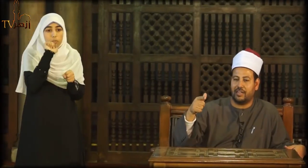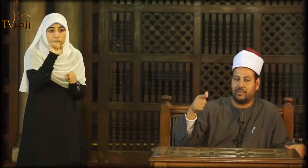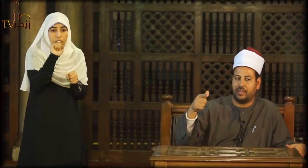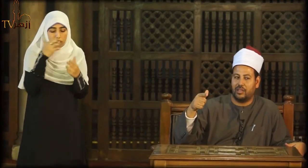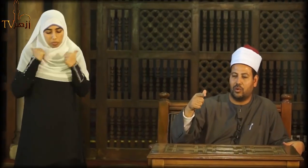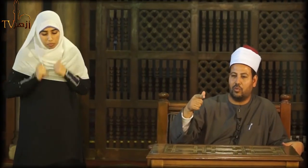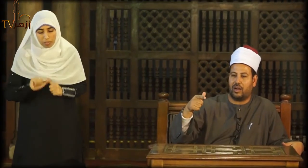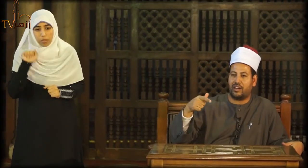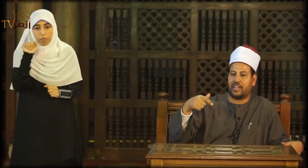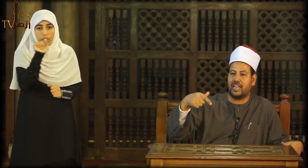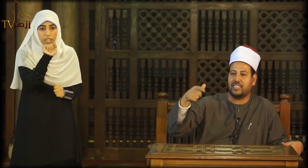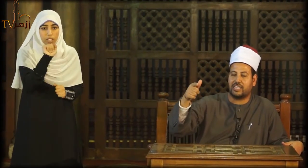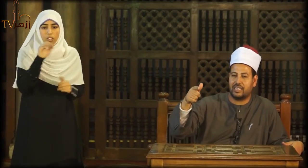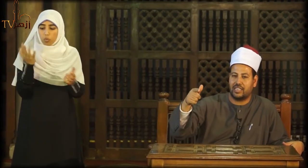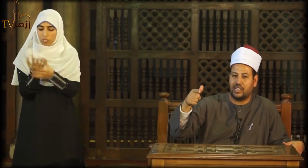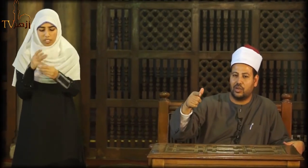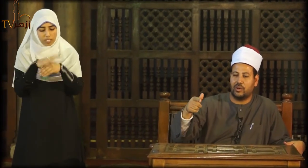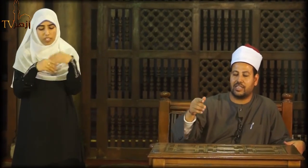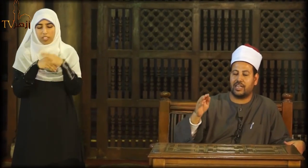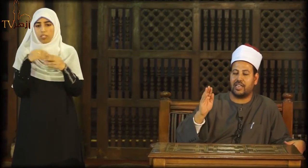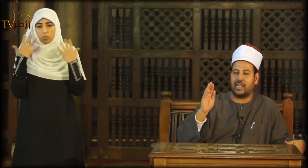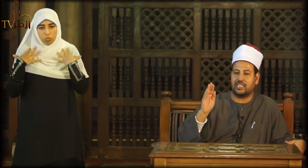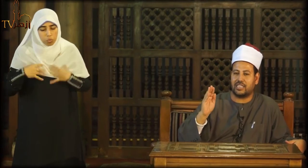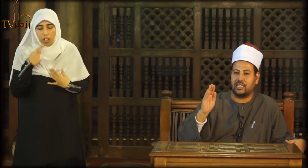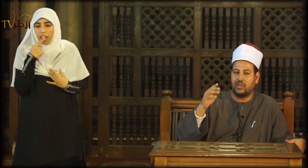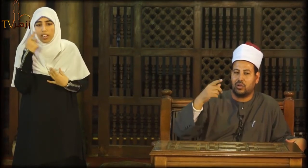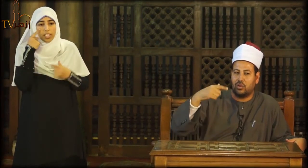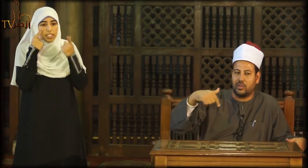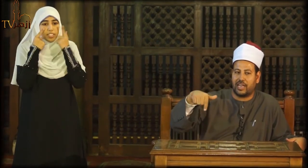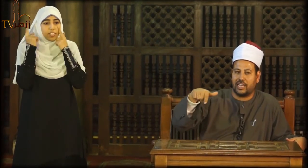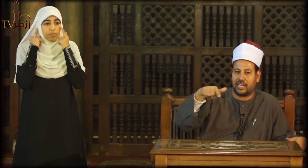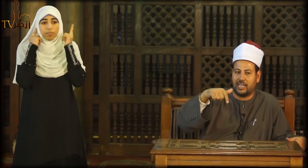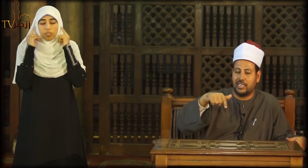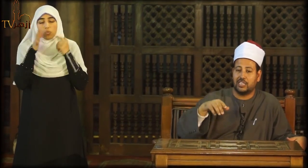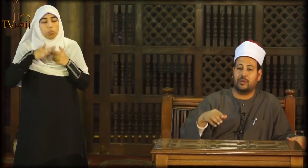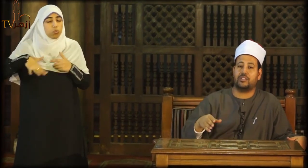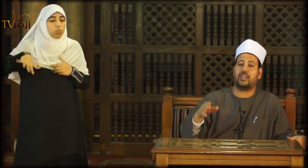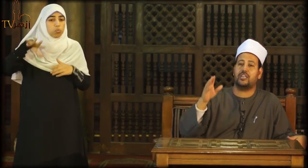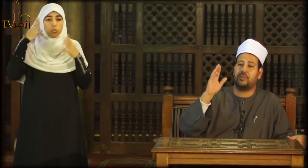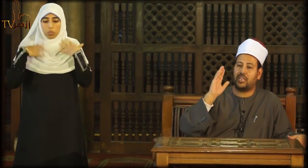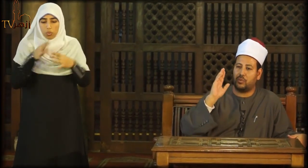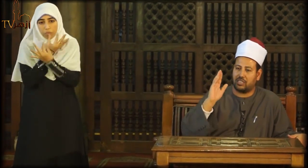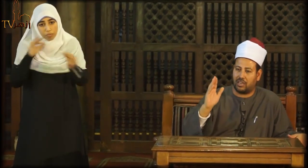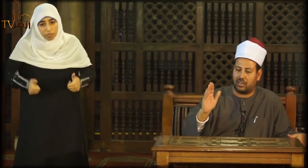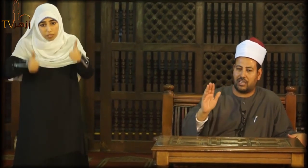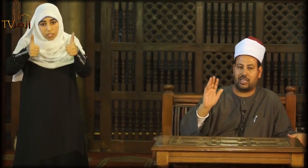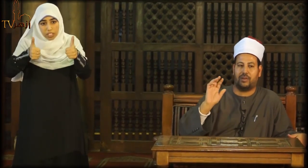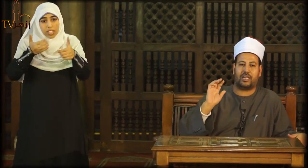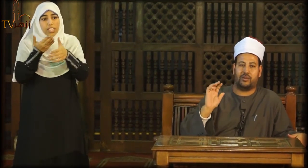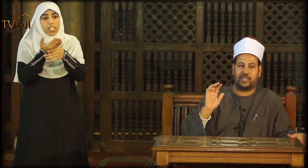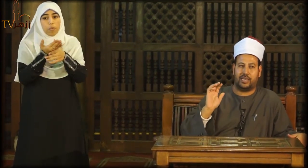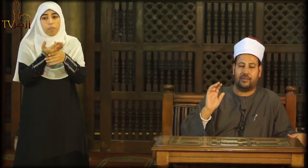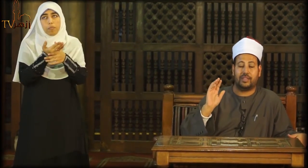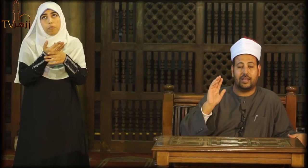وفعلك وحركاتك وسكناتك، كل ذلك تبتغي به وجه الله